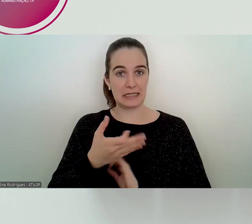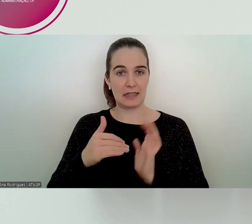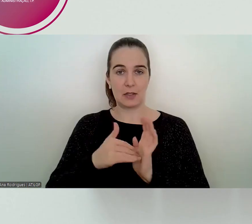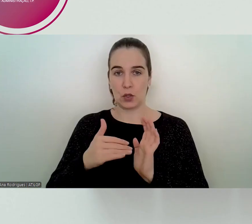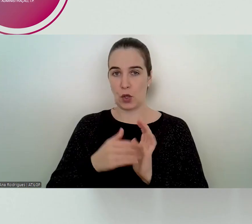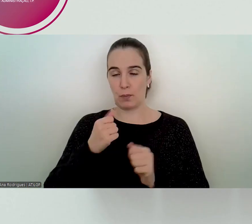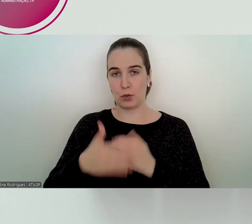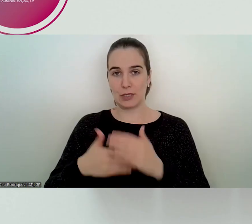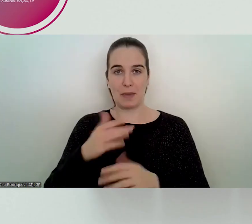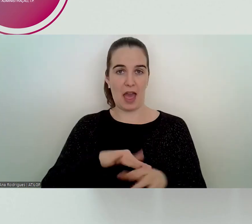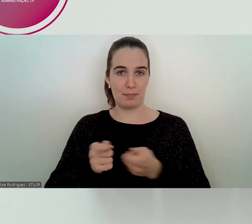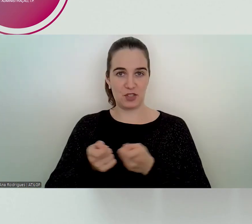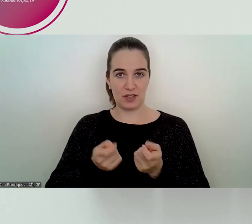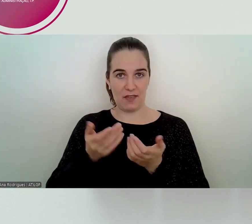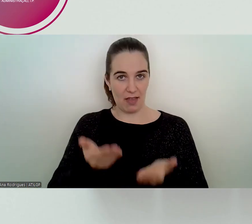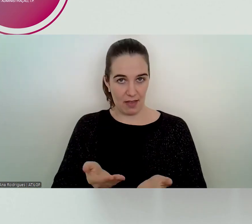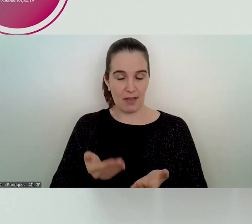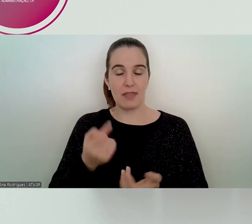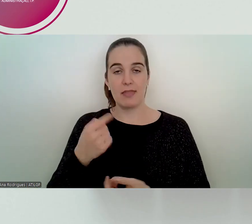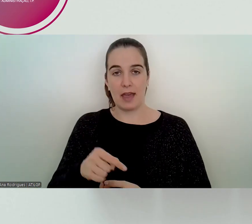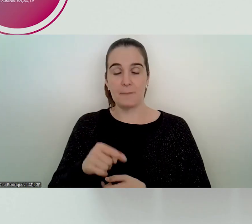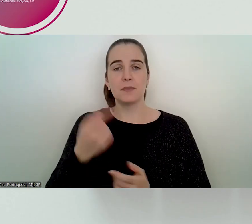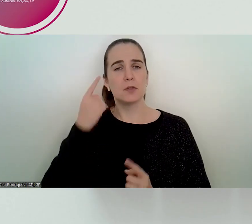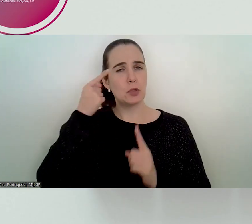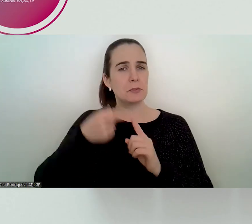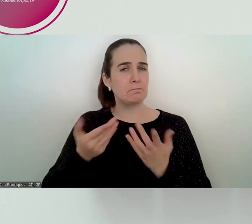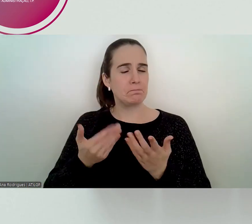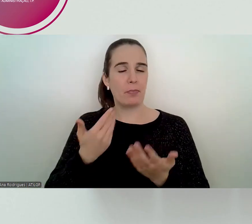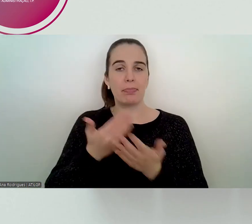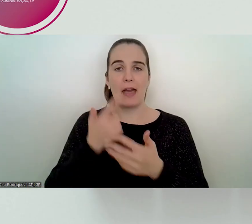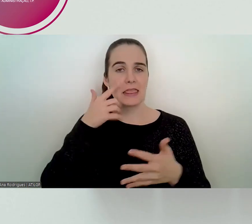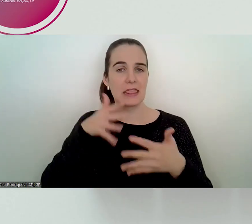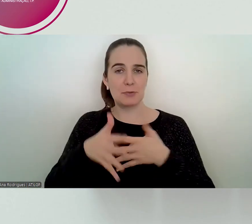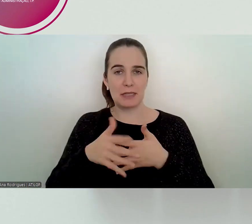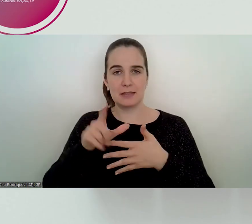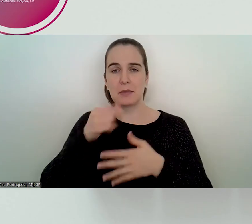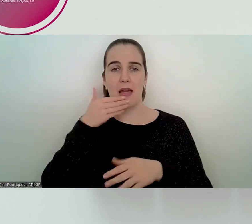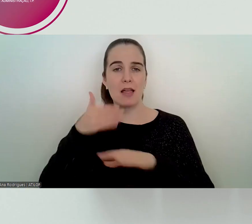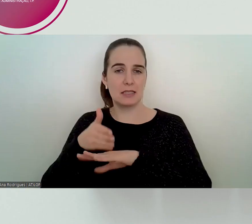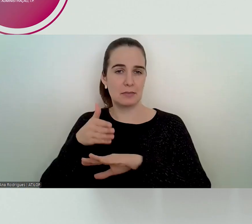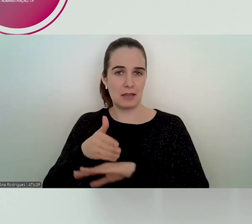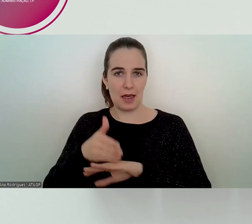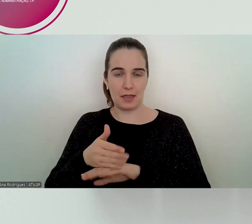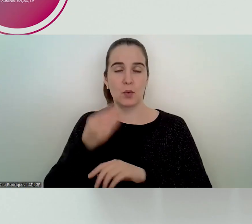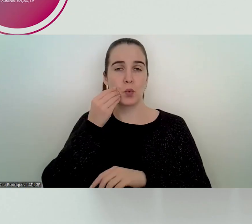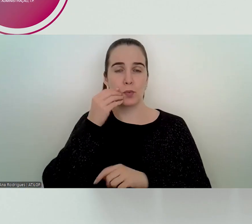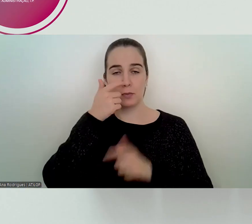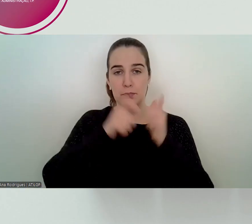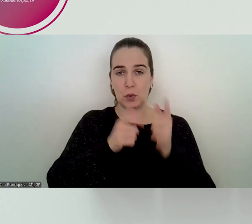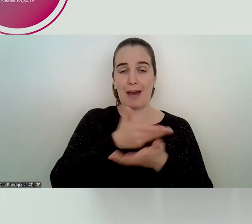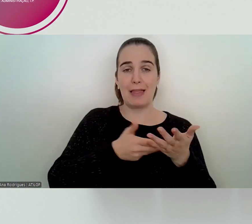Procedimento Administrativo e que tem como objetivo garantir a transparência e a acessibilidade da atuação da administração